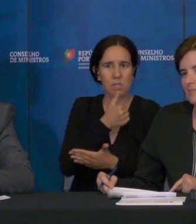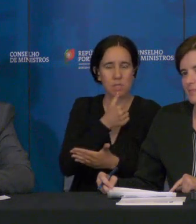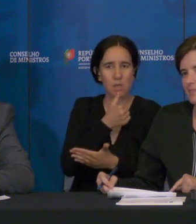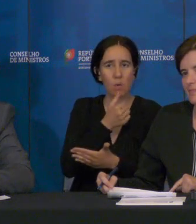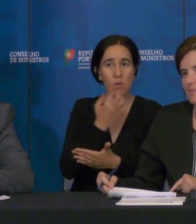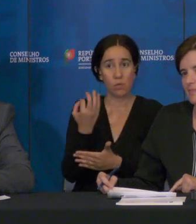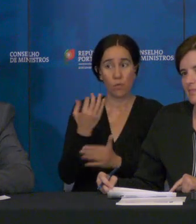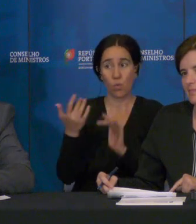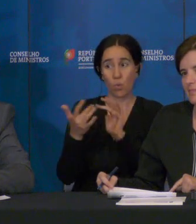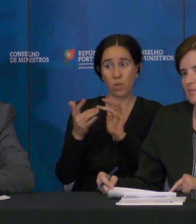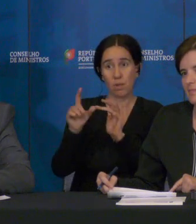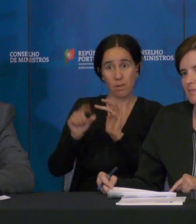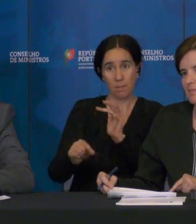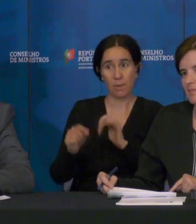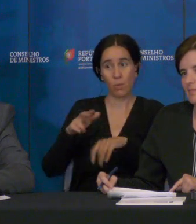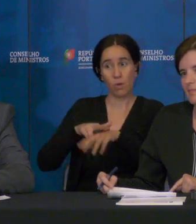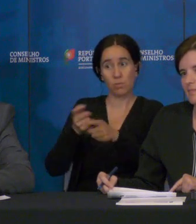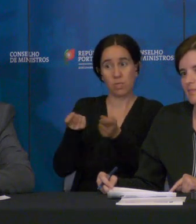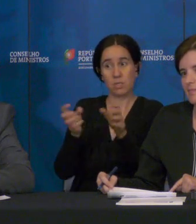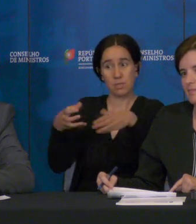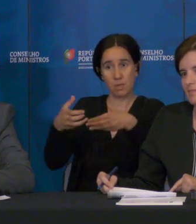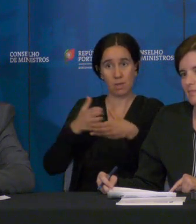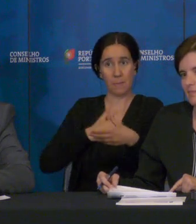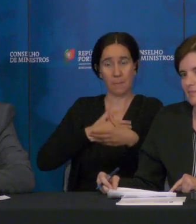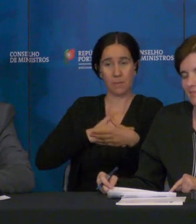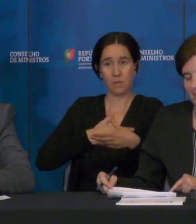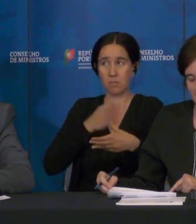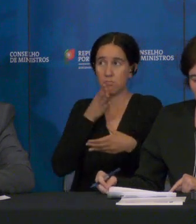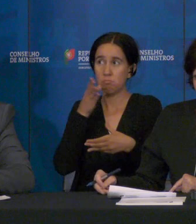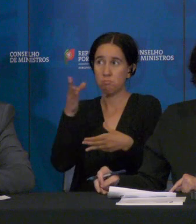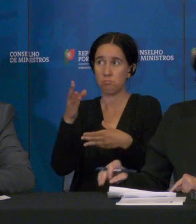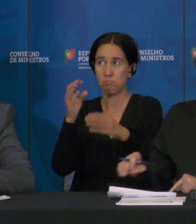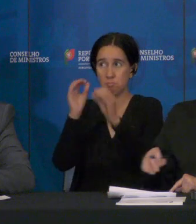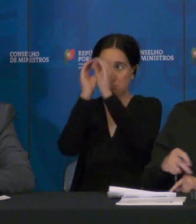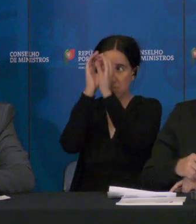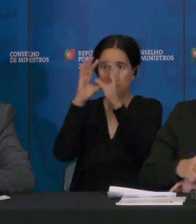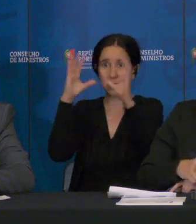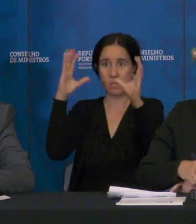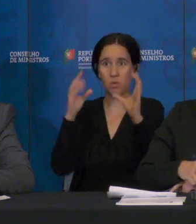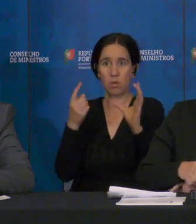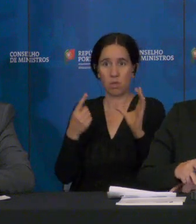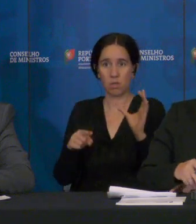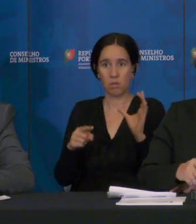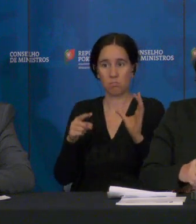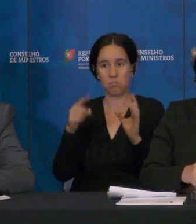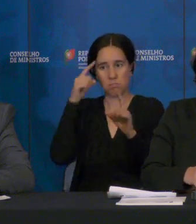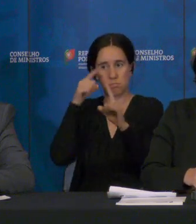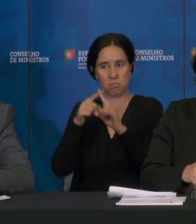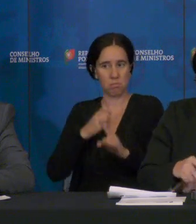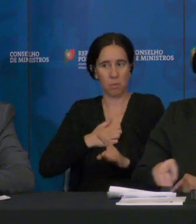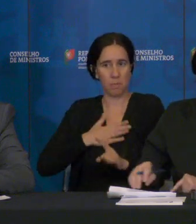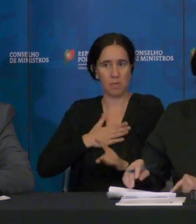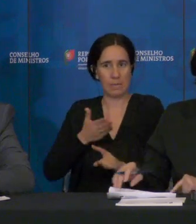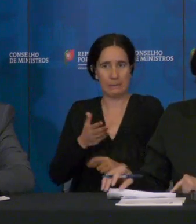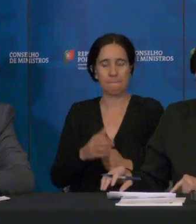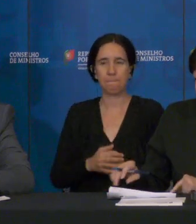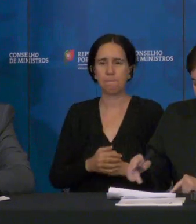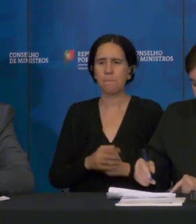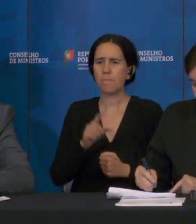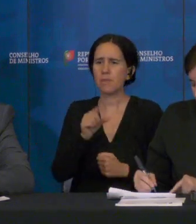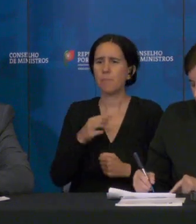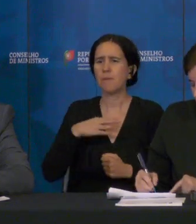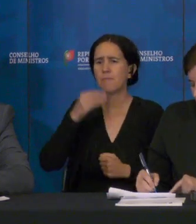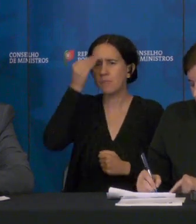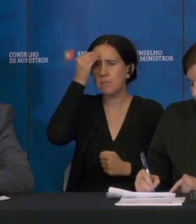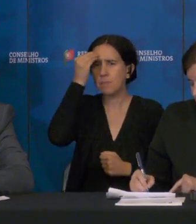se contactaram também com a própria administração da empresa, dar-lhes a visão que têm para esta companhia. Queria também